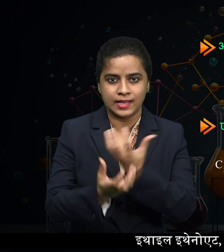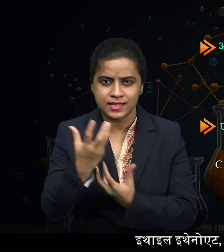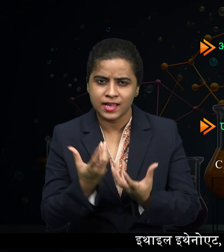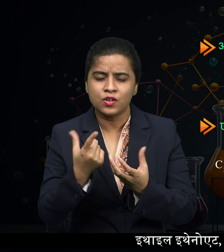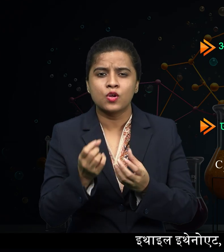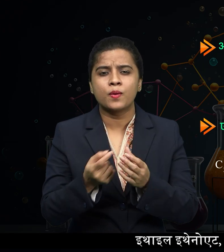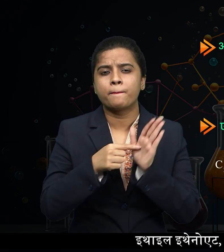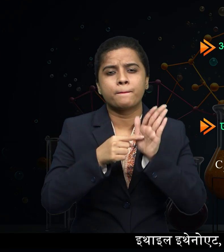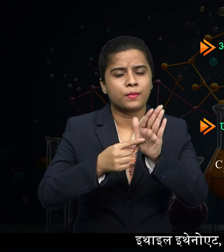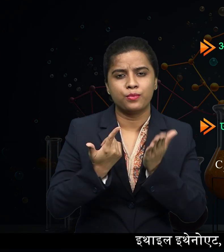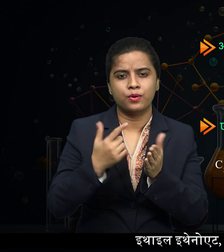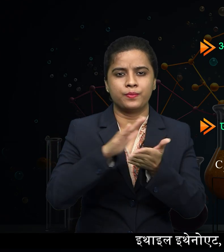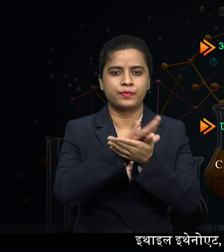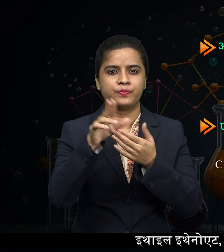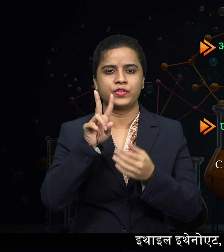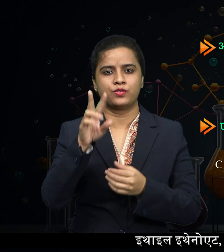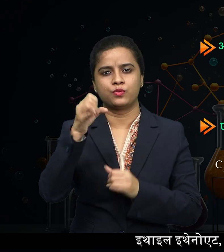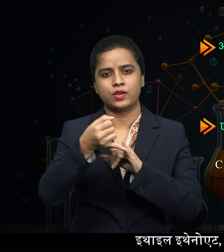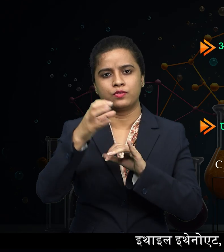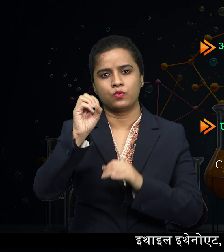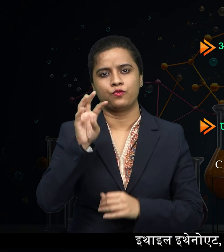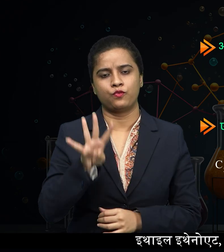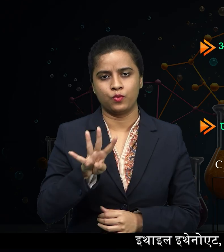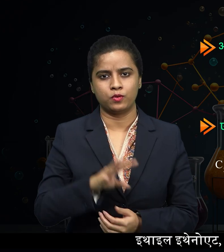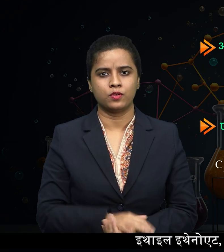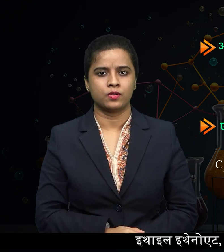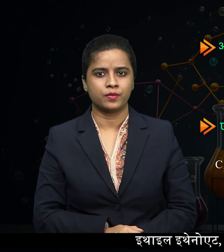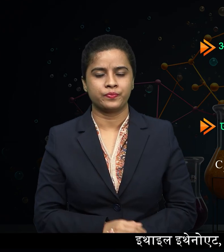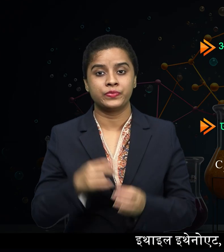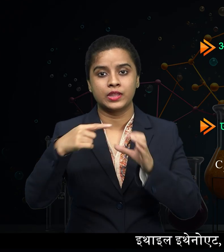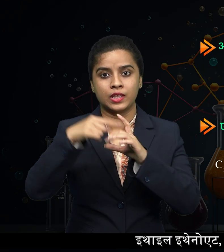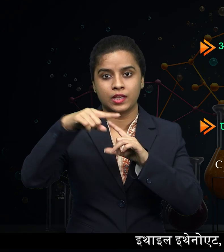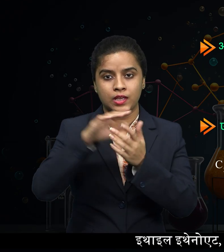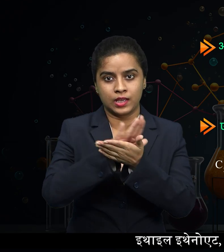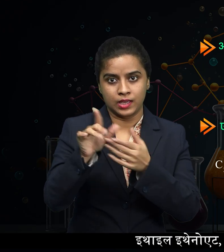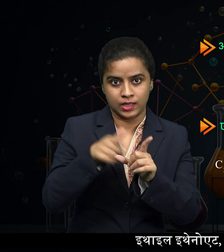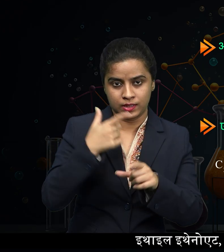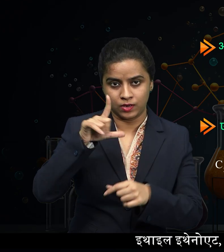इथाइल इथेनॉइड एस्टर तयार करण्यासाठी H2SO4